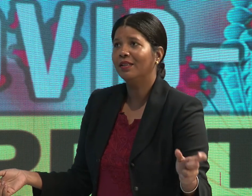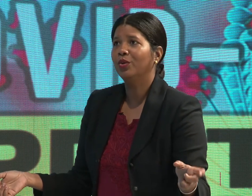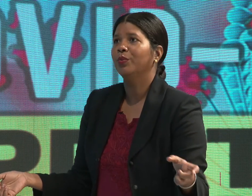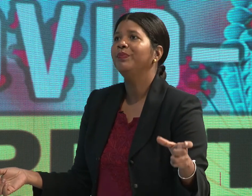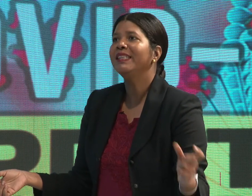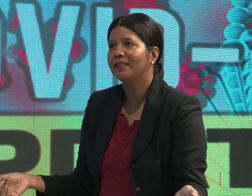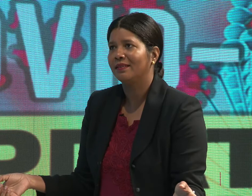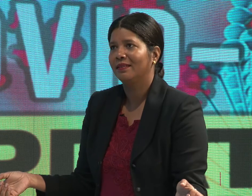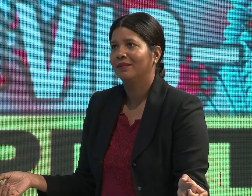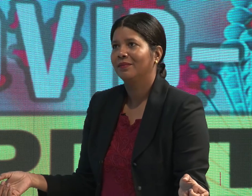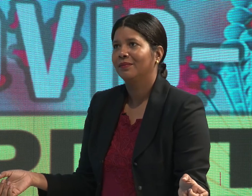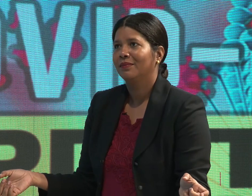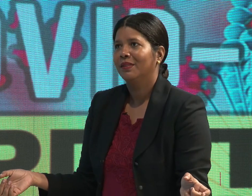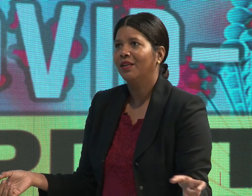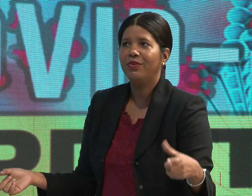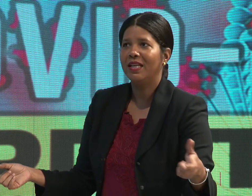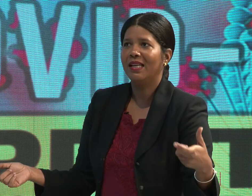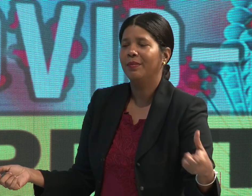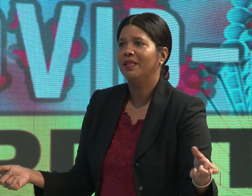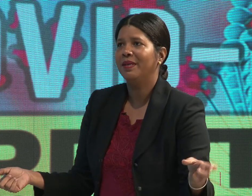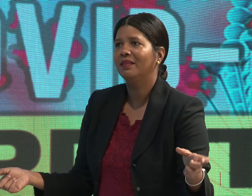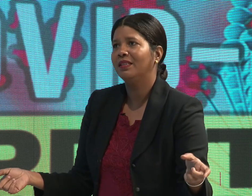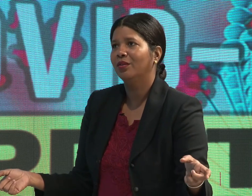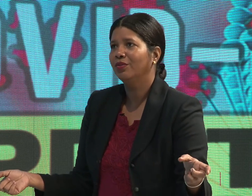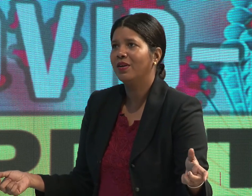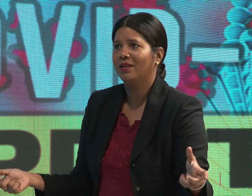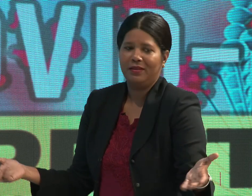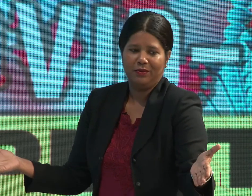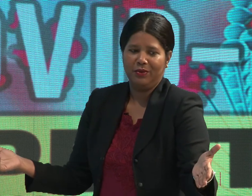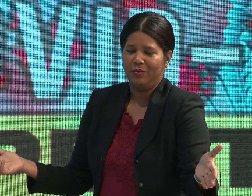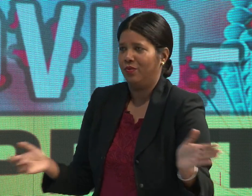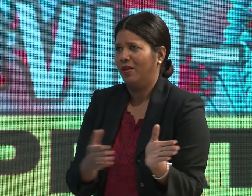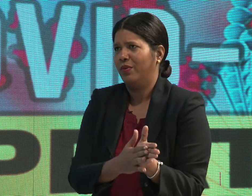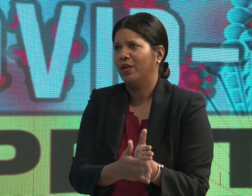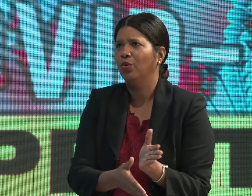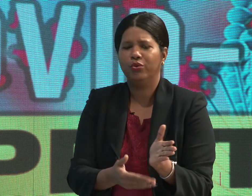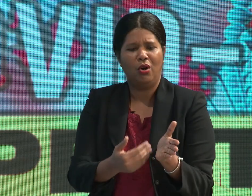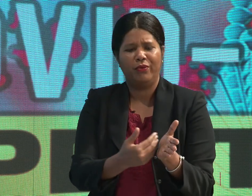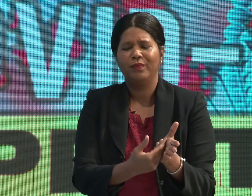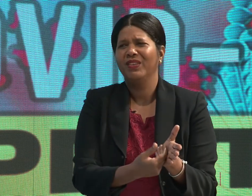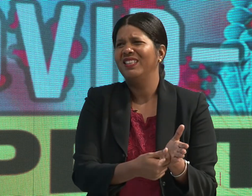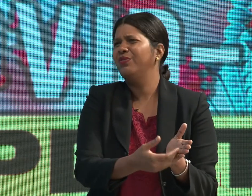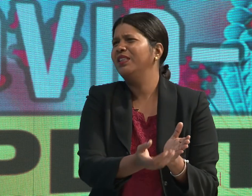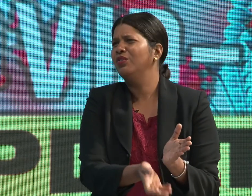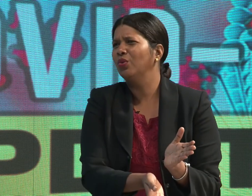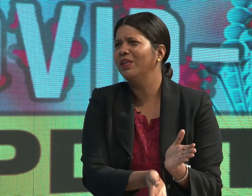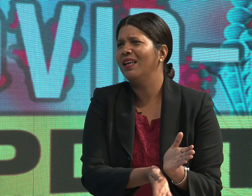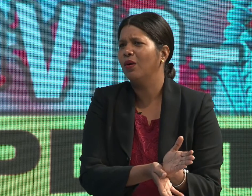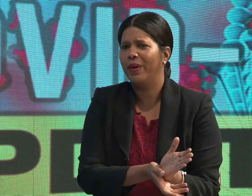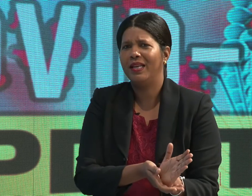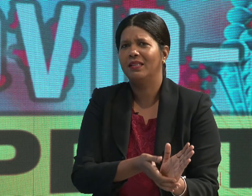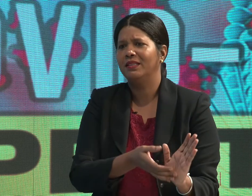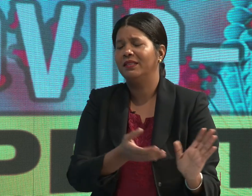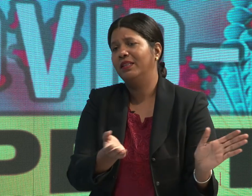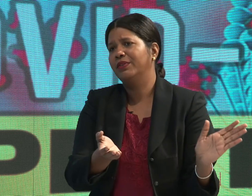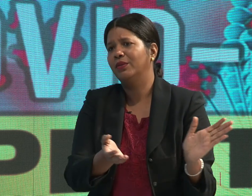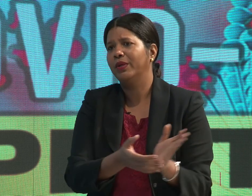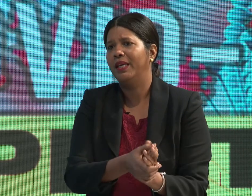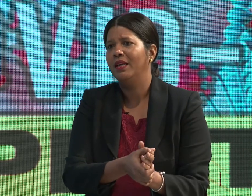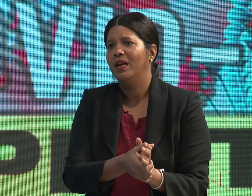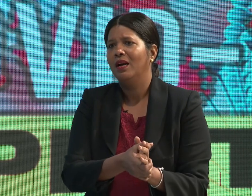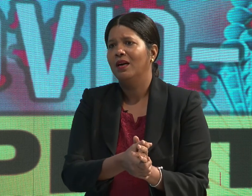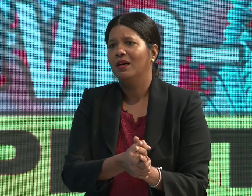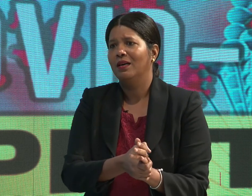Maar die andere groep niet. Ja, veelal hebben die mensen niet ontvangen, zijn werklozen of je verdient zodanig weinig dat je denkt